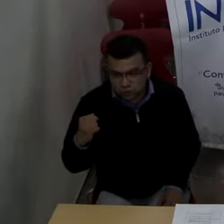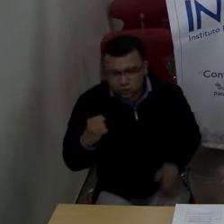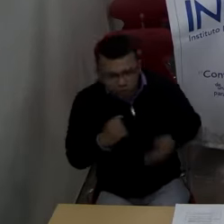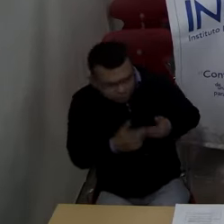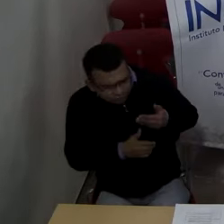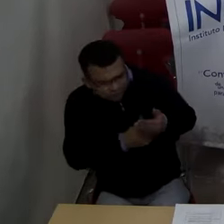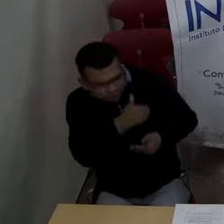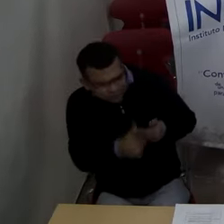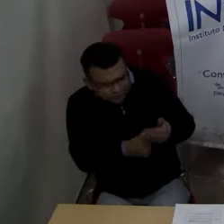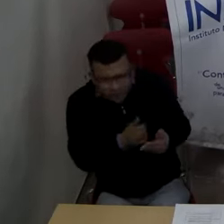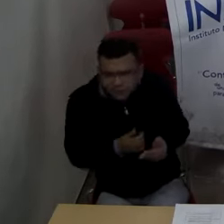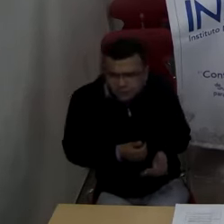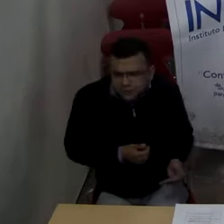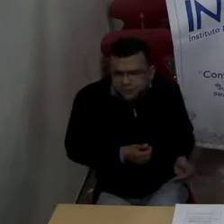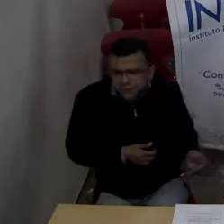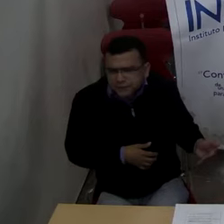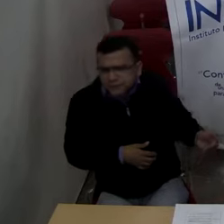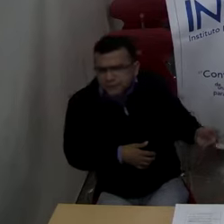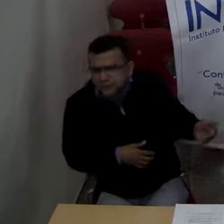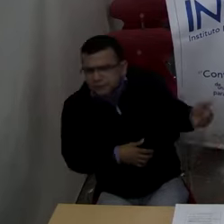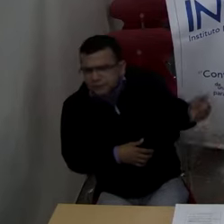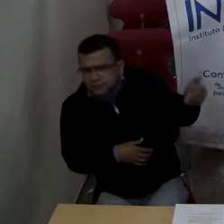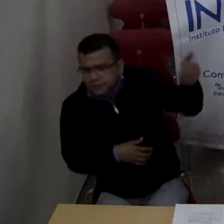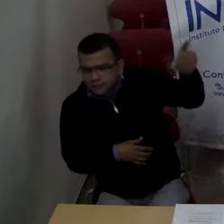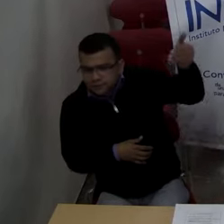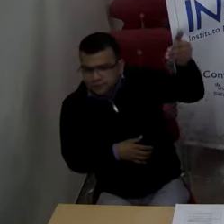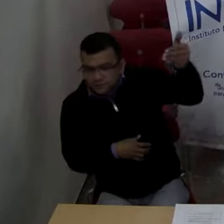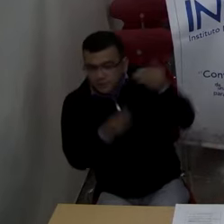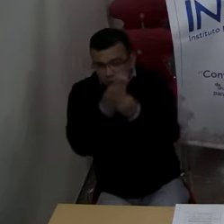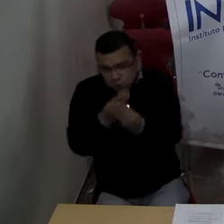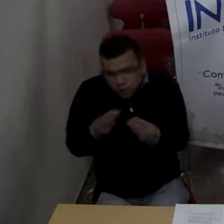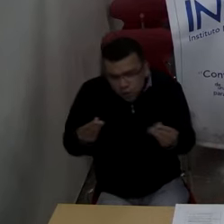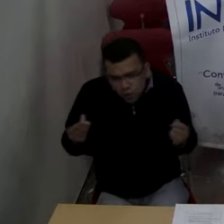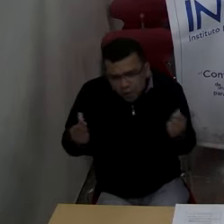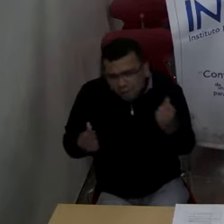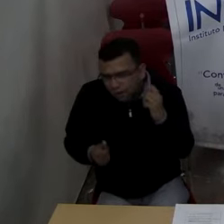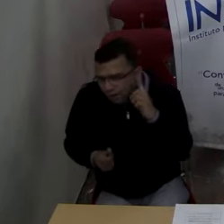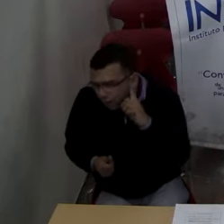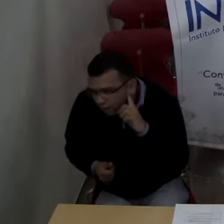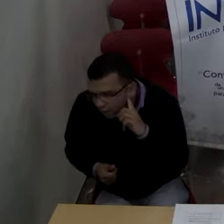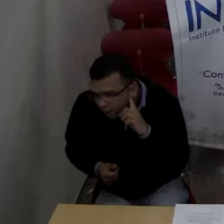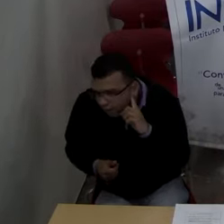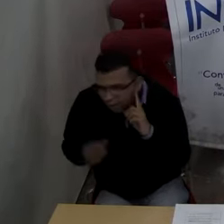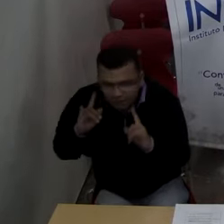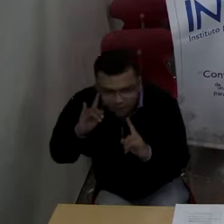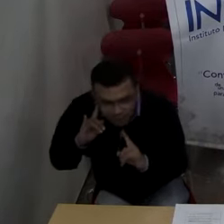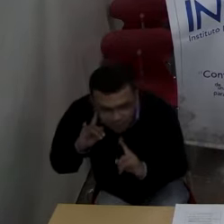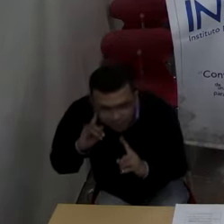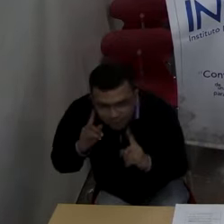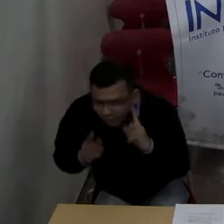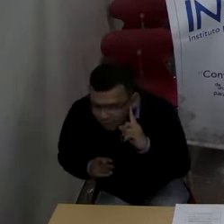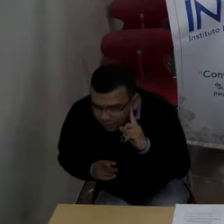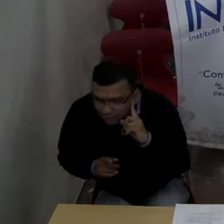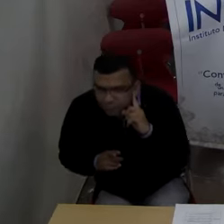suaves. Al momento de lactar, entonces nosotros vamos estimulando la